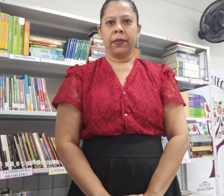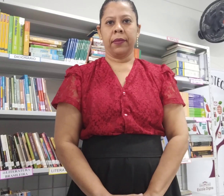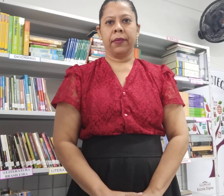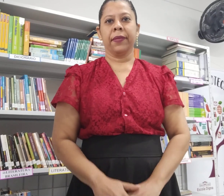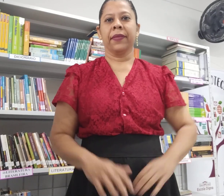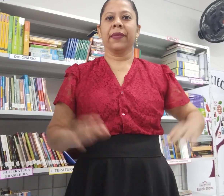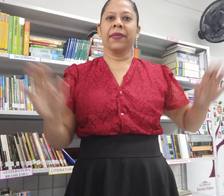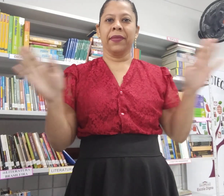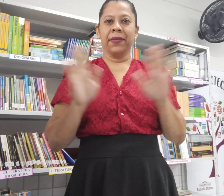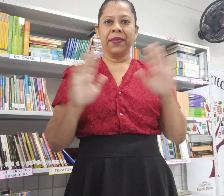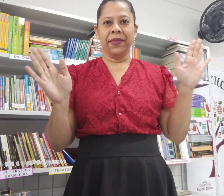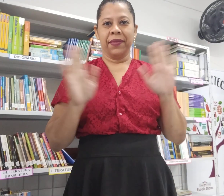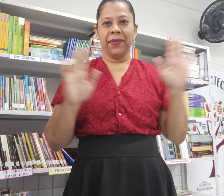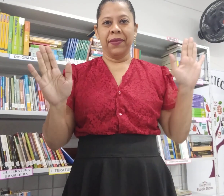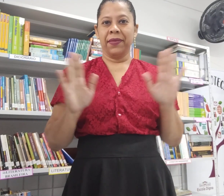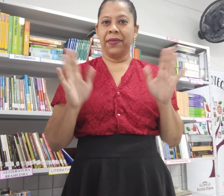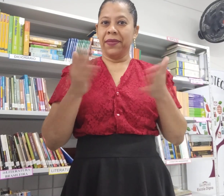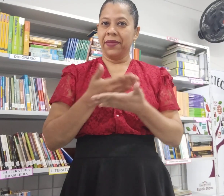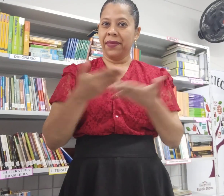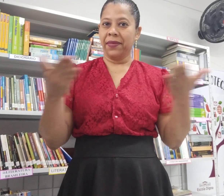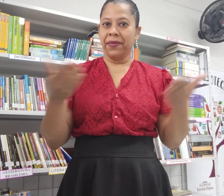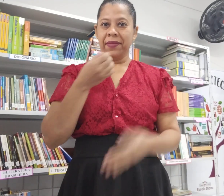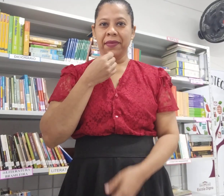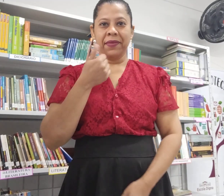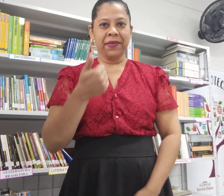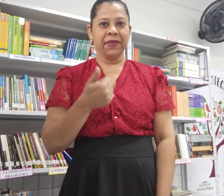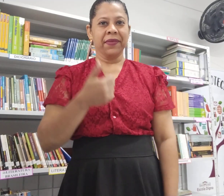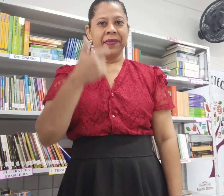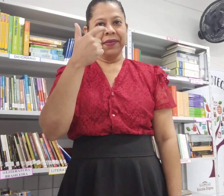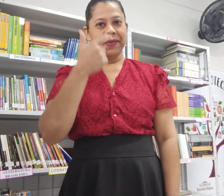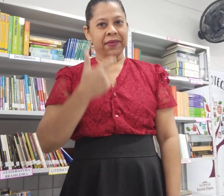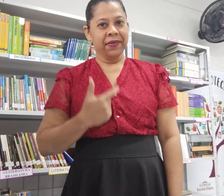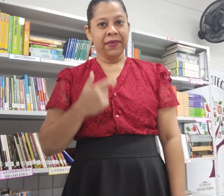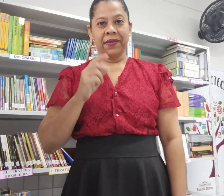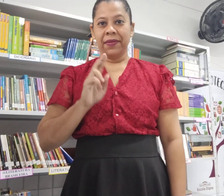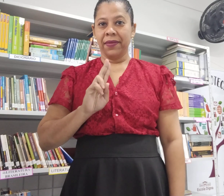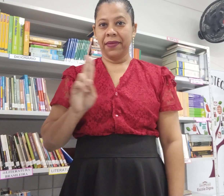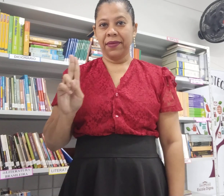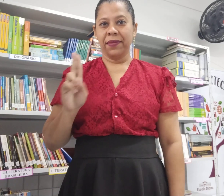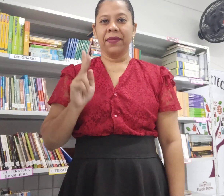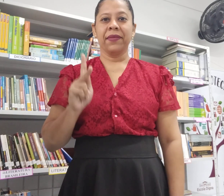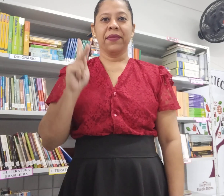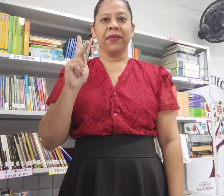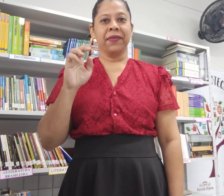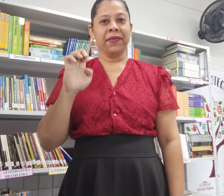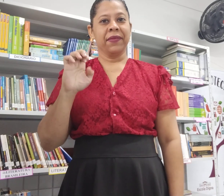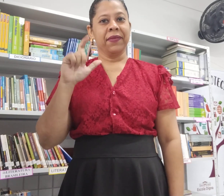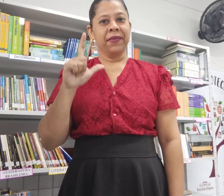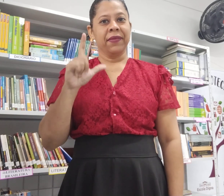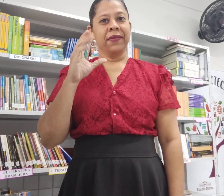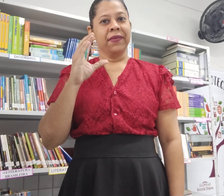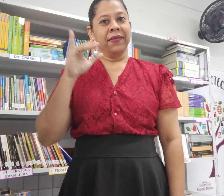Tudo bem? Eu me chamo Kélcia, sou professora de Libras